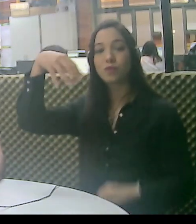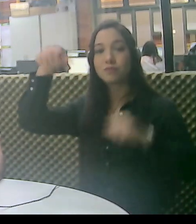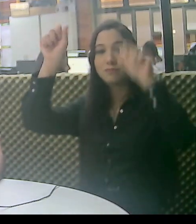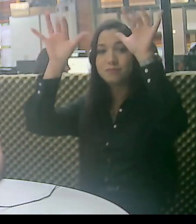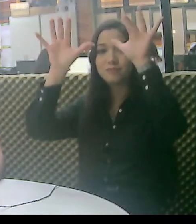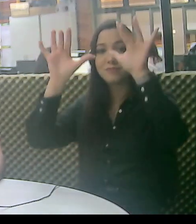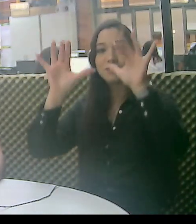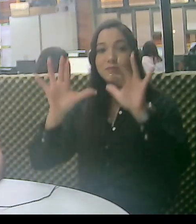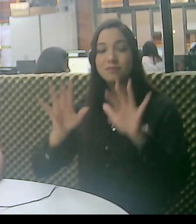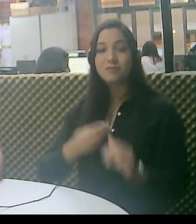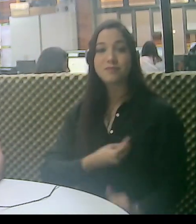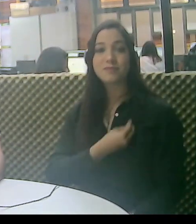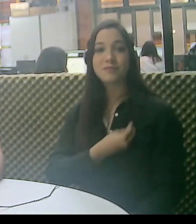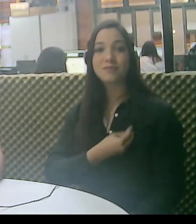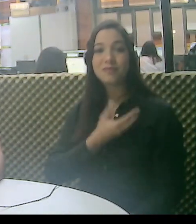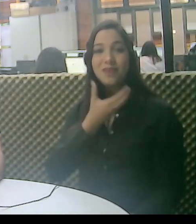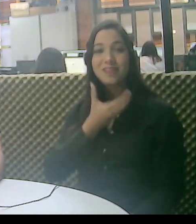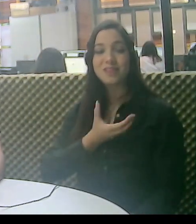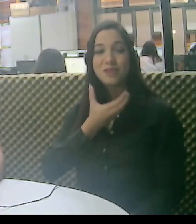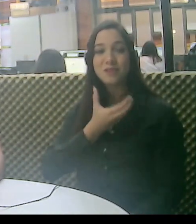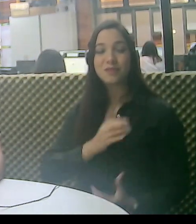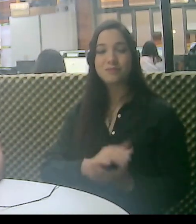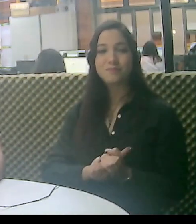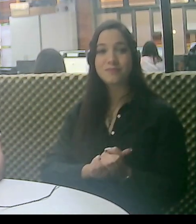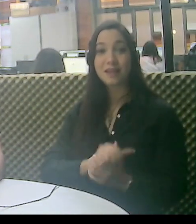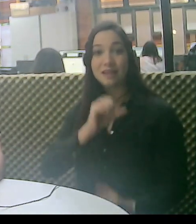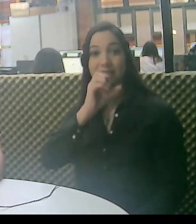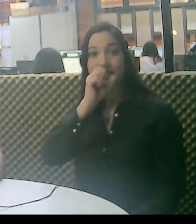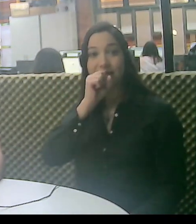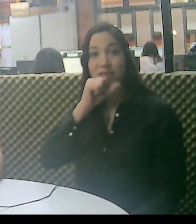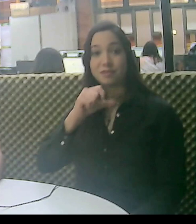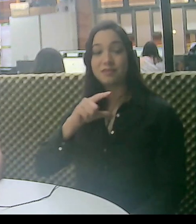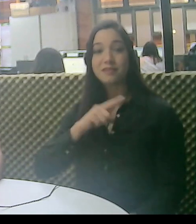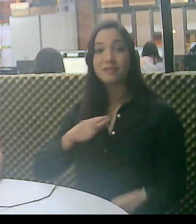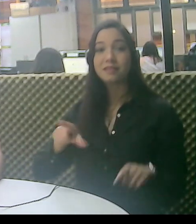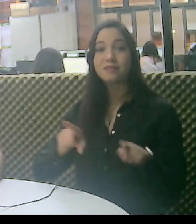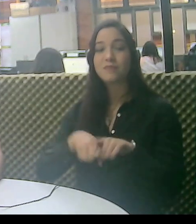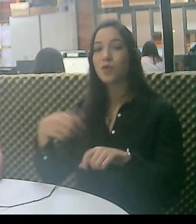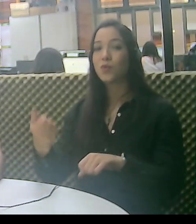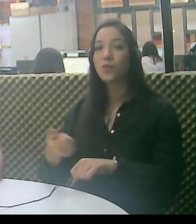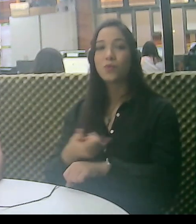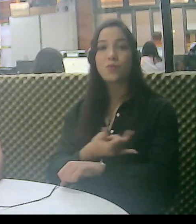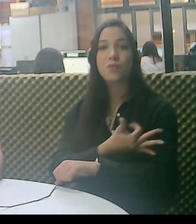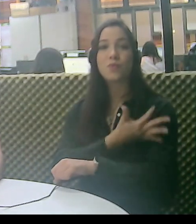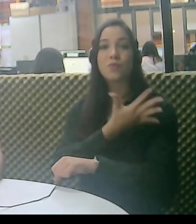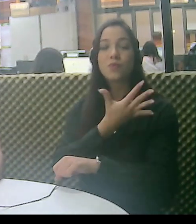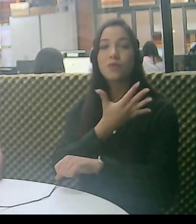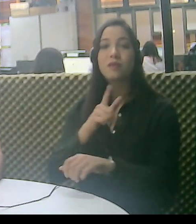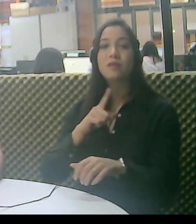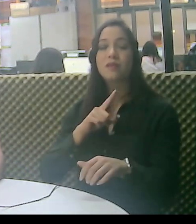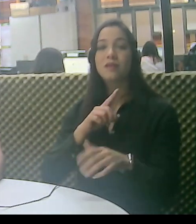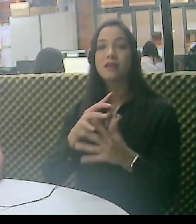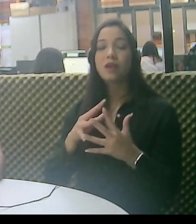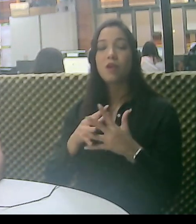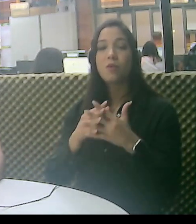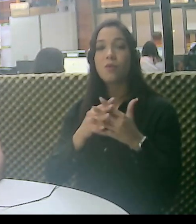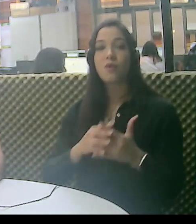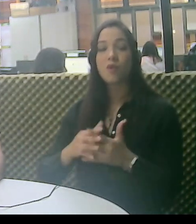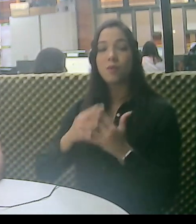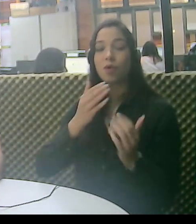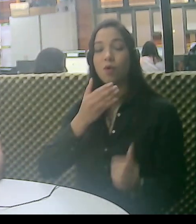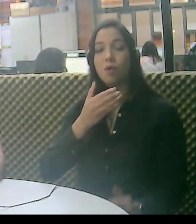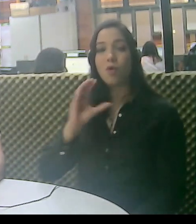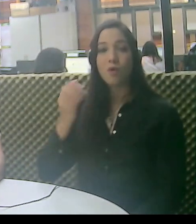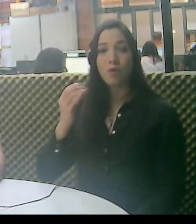luzes e presença do Papai Noel. No sábado, a programação terá ainda a emocionante chegada da caravana da Coca-Cola. A